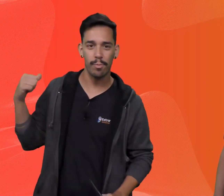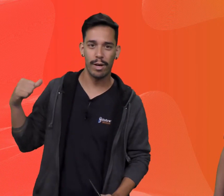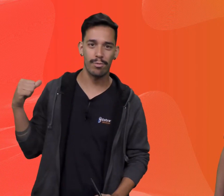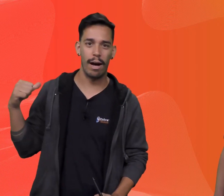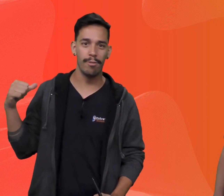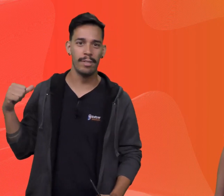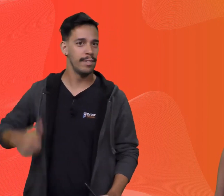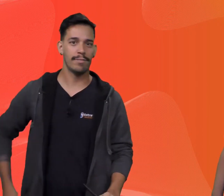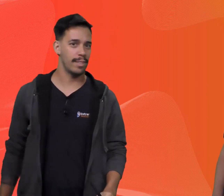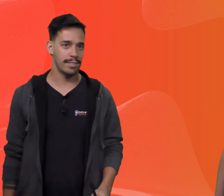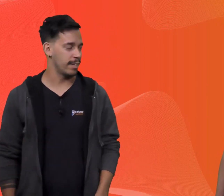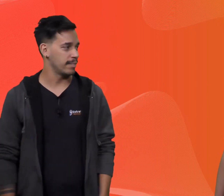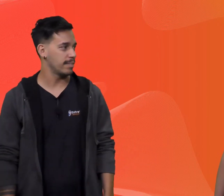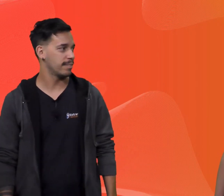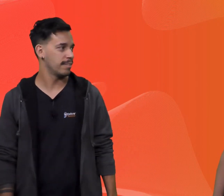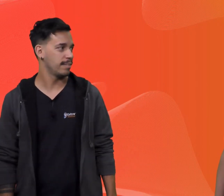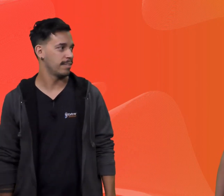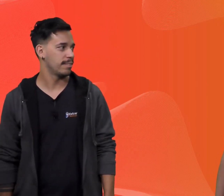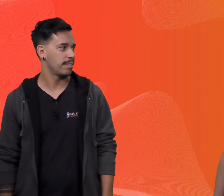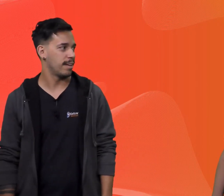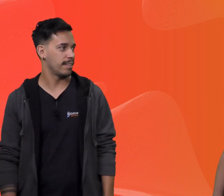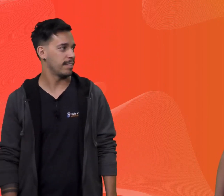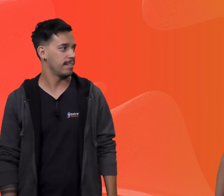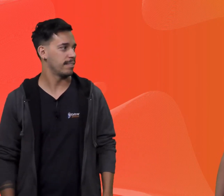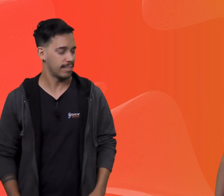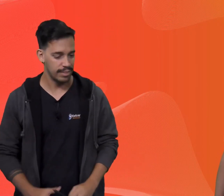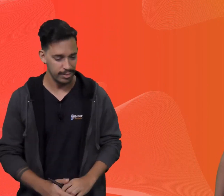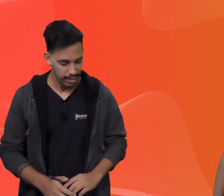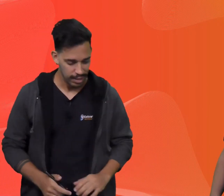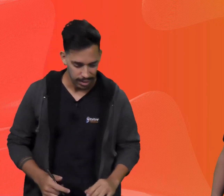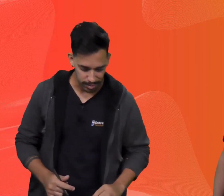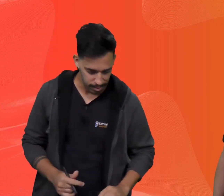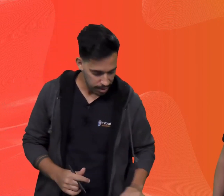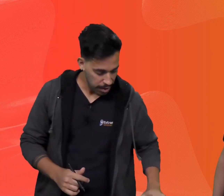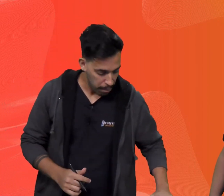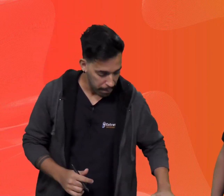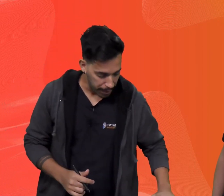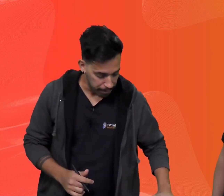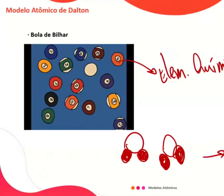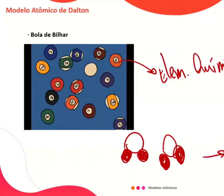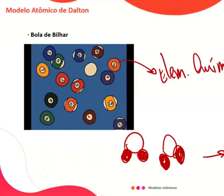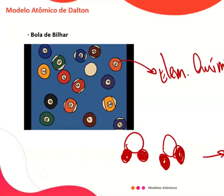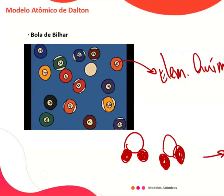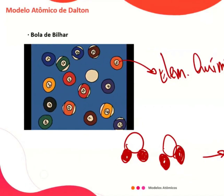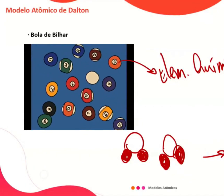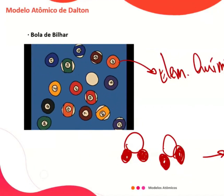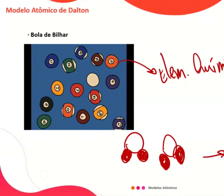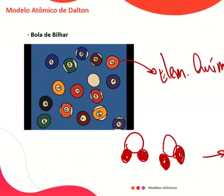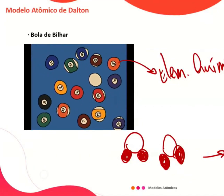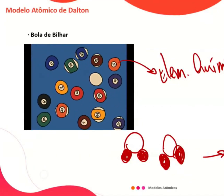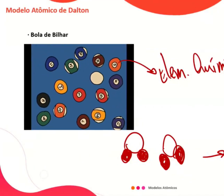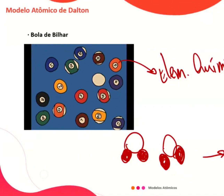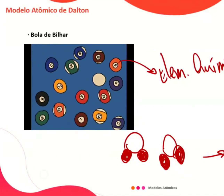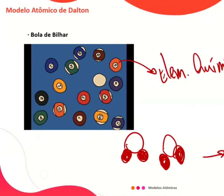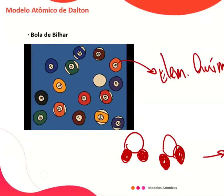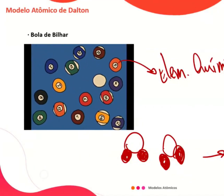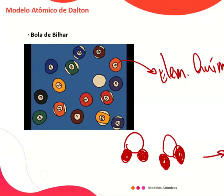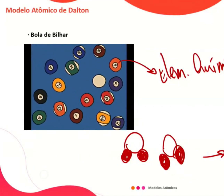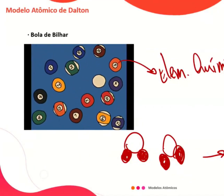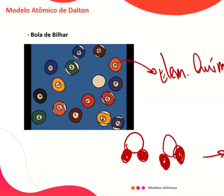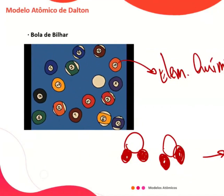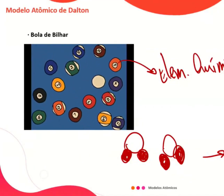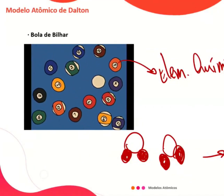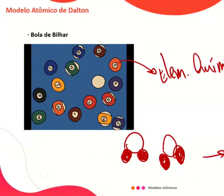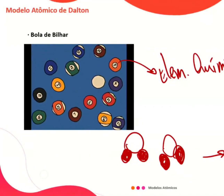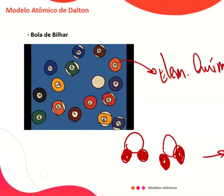modelo atômico atual, não tem 100 anos. Ainda, entendeu? Bem, não tem 100 anos. Então,